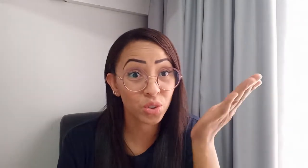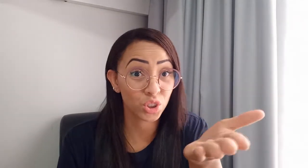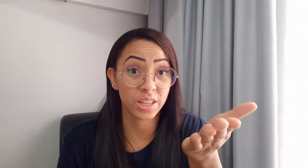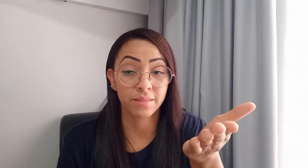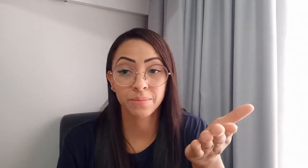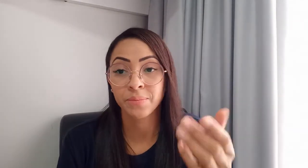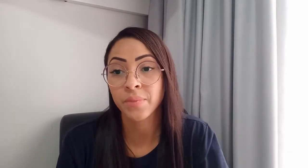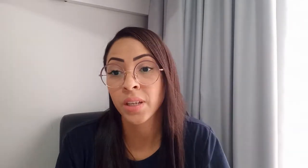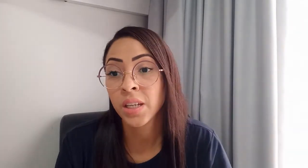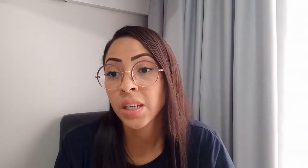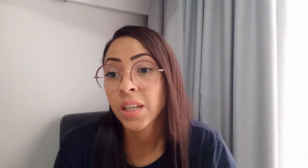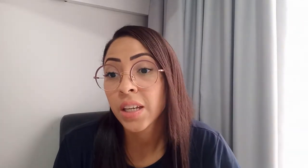já.